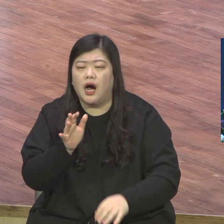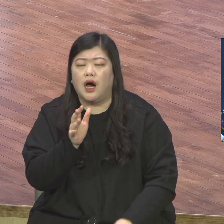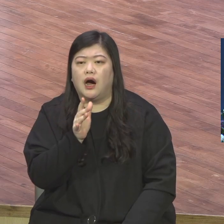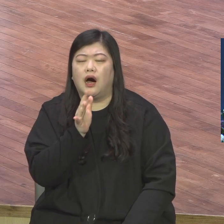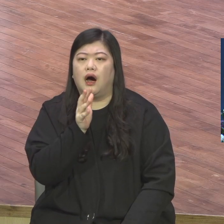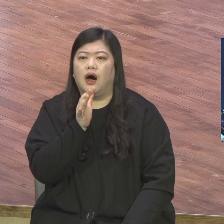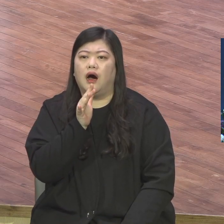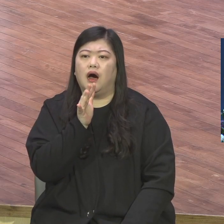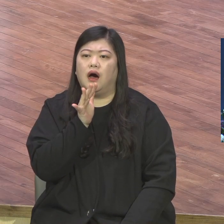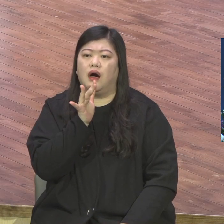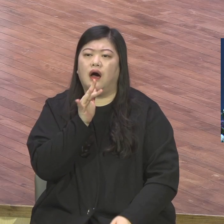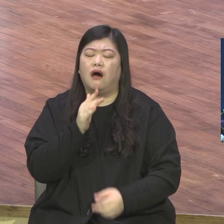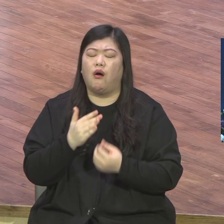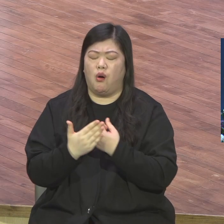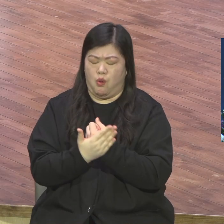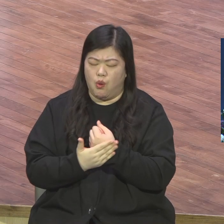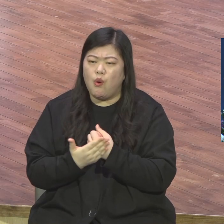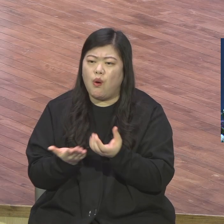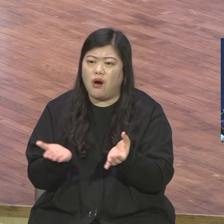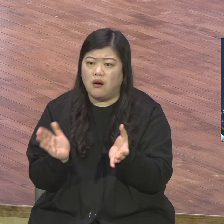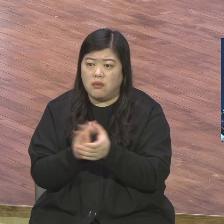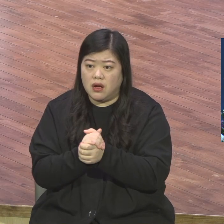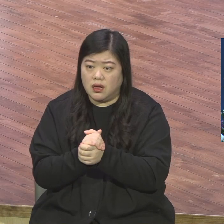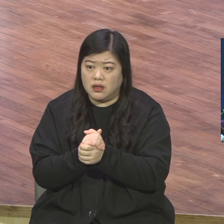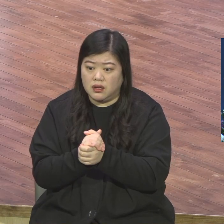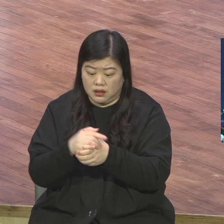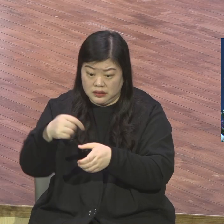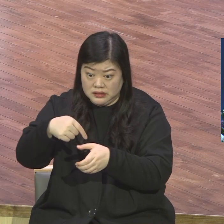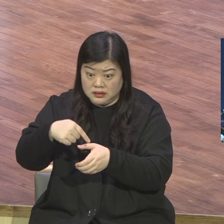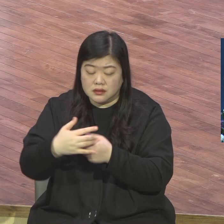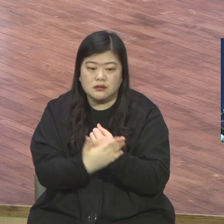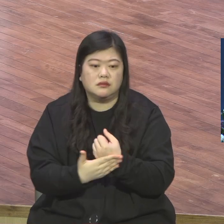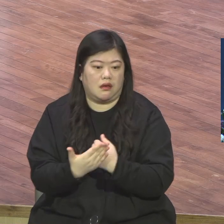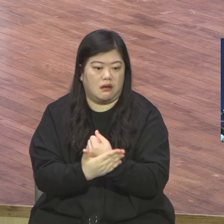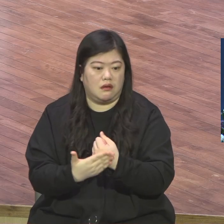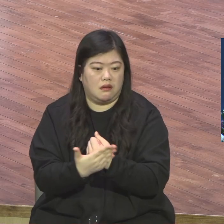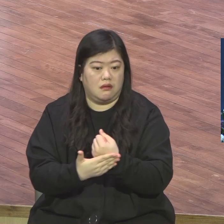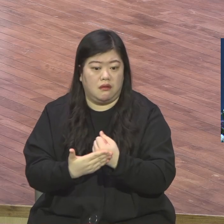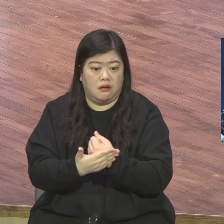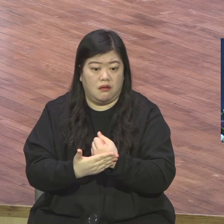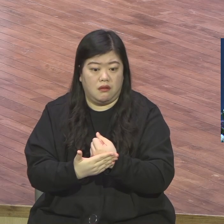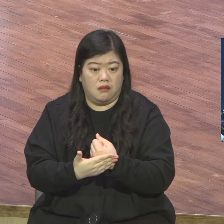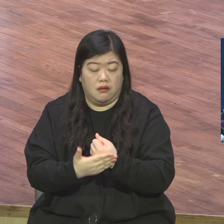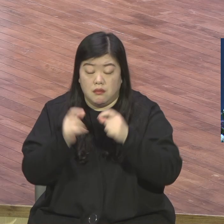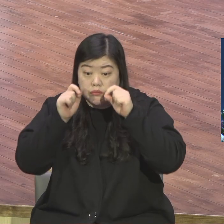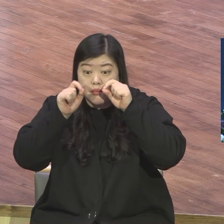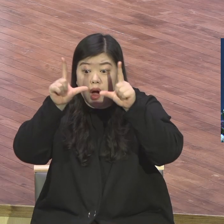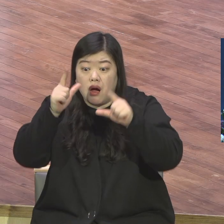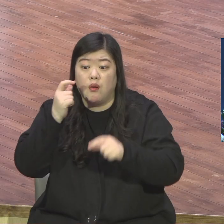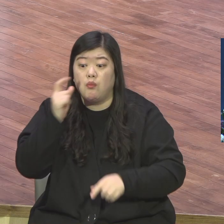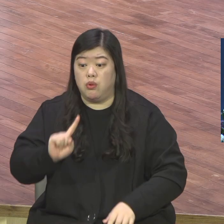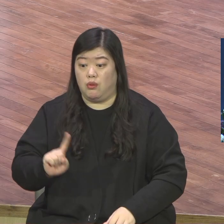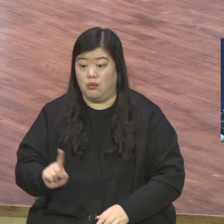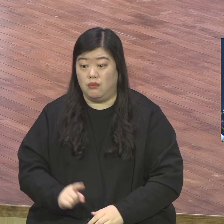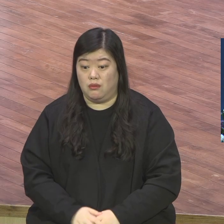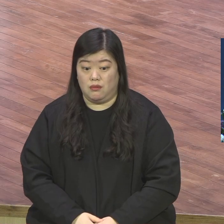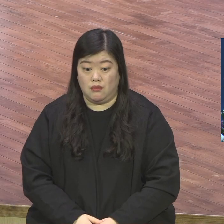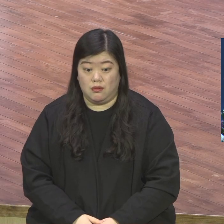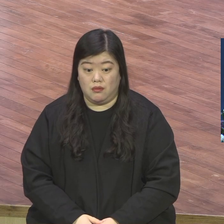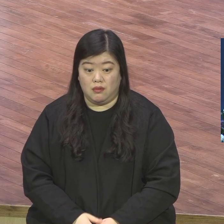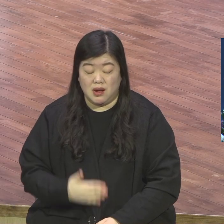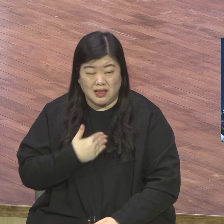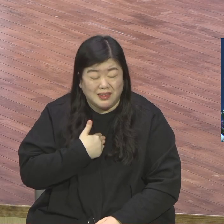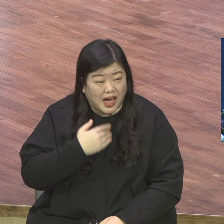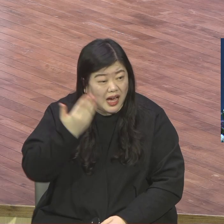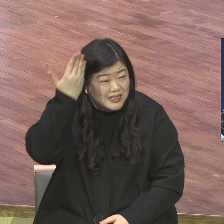하나님과 원수 관계에 있는 사람이 어떻게 참 평안하겠어요. 참 안식하겠어요. 하나님 만나야 거기서 참 평안이 있지. 자,